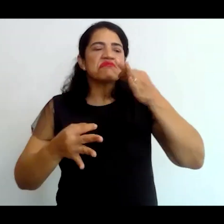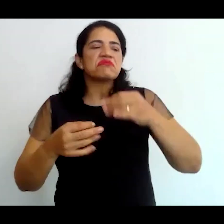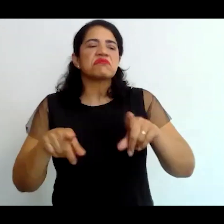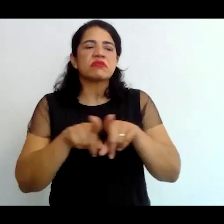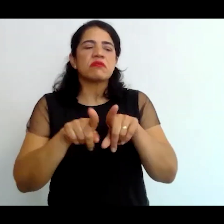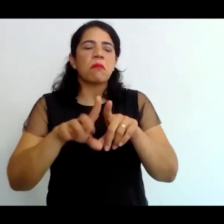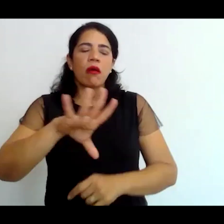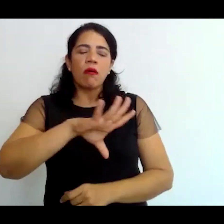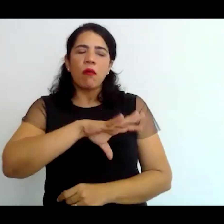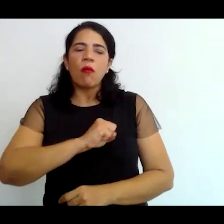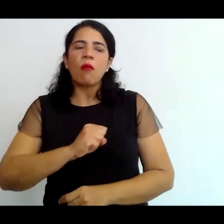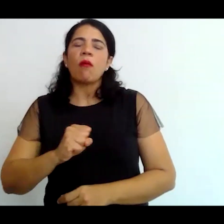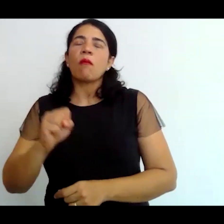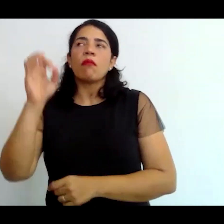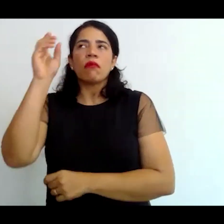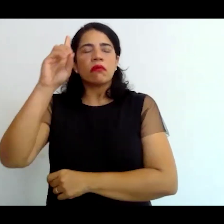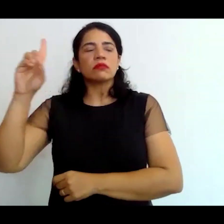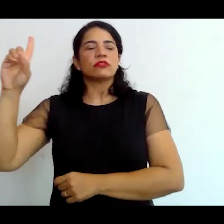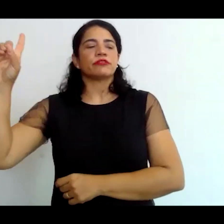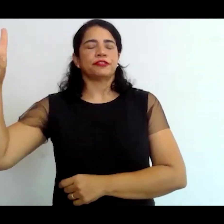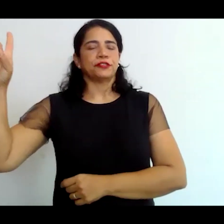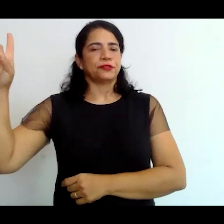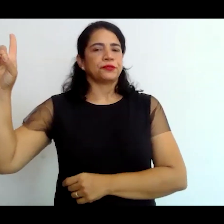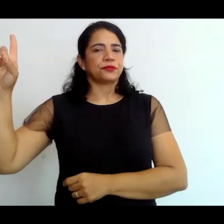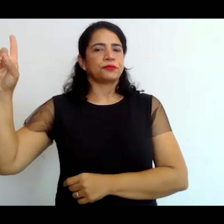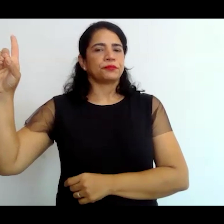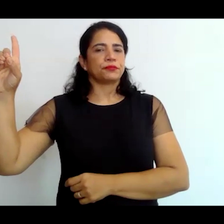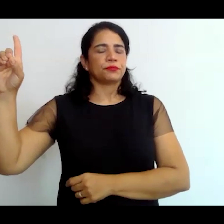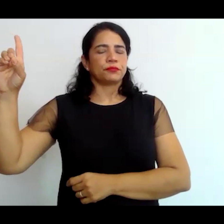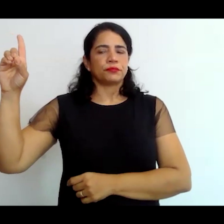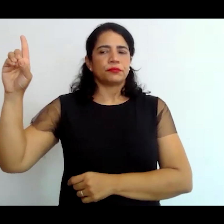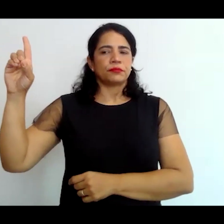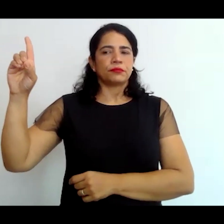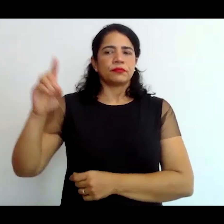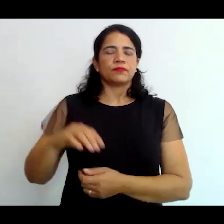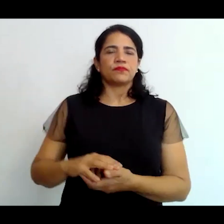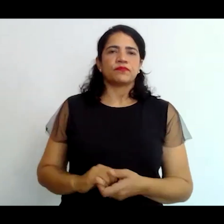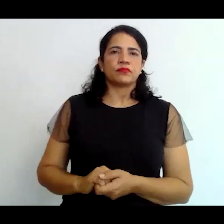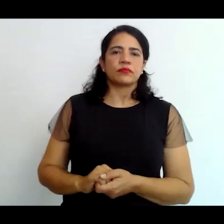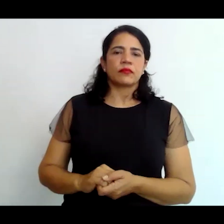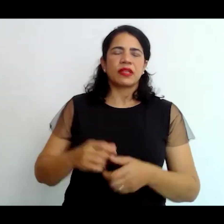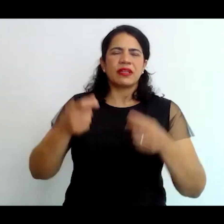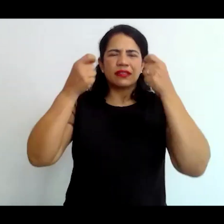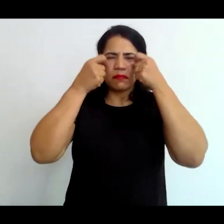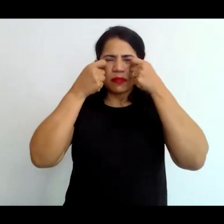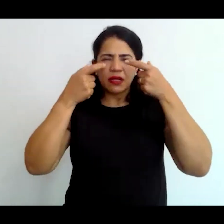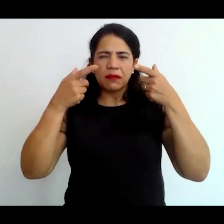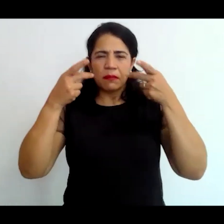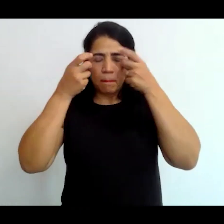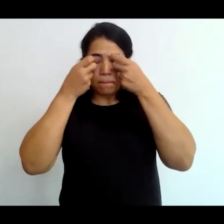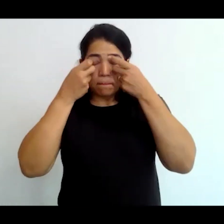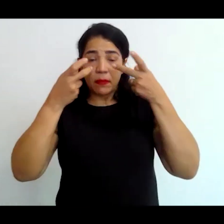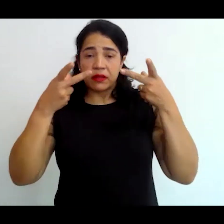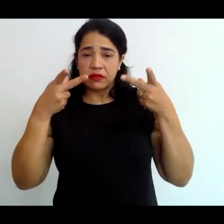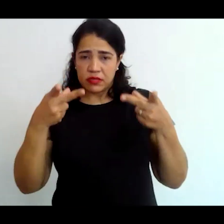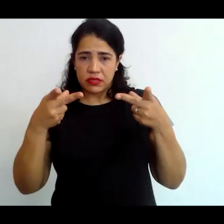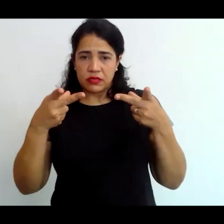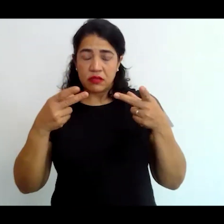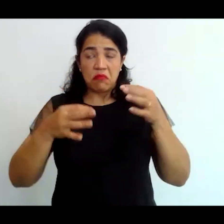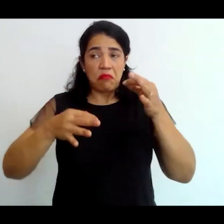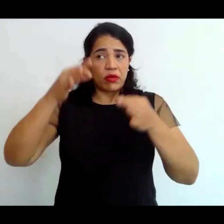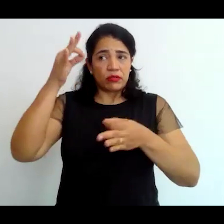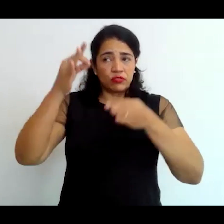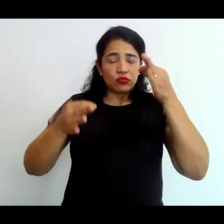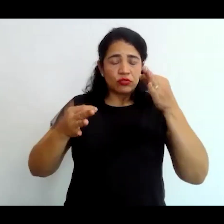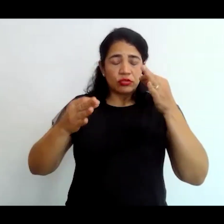chamar a atenção, a justiça e o amor de Deus. Irmãos, não sei se vocês sabem, né, vocês que